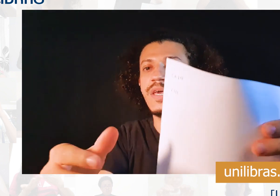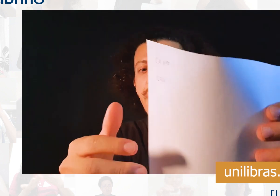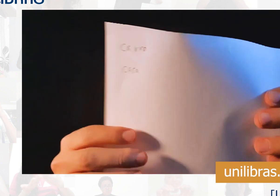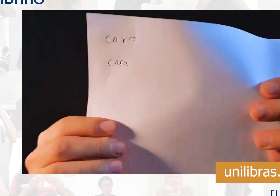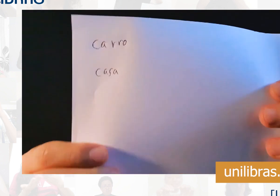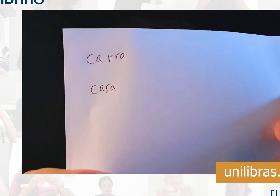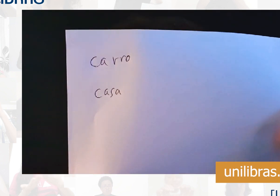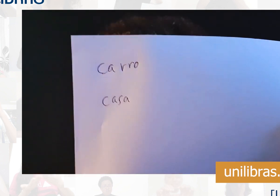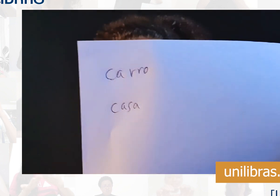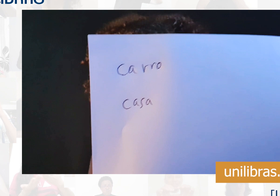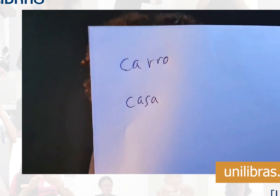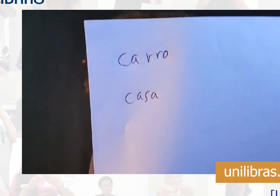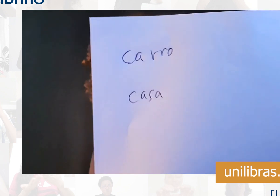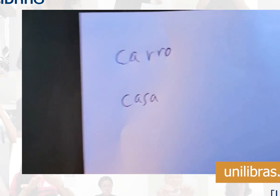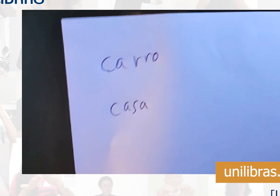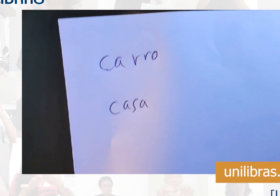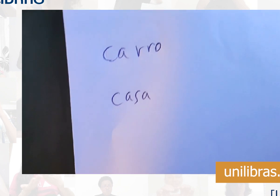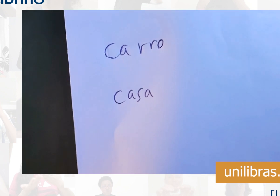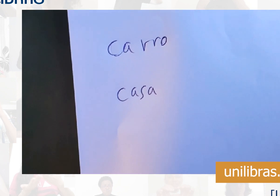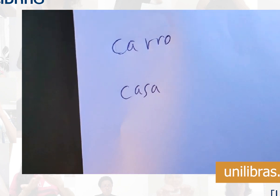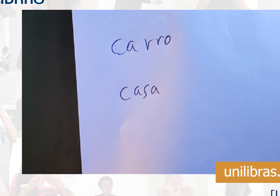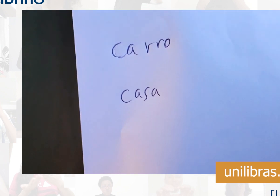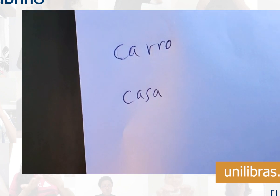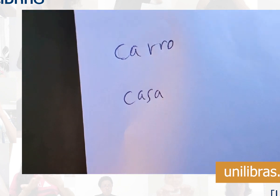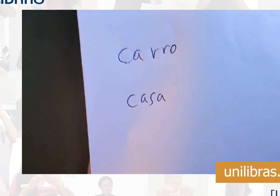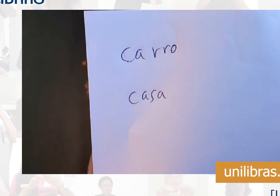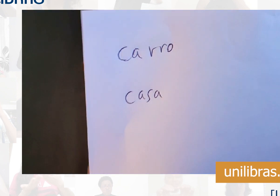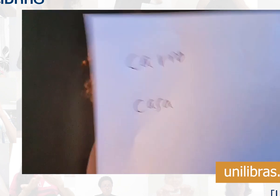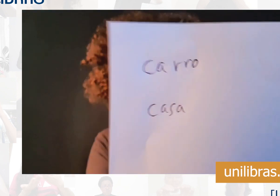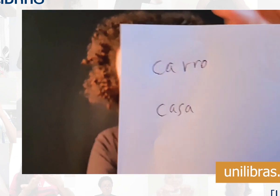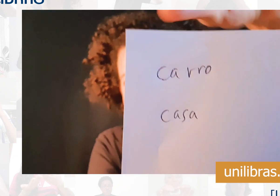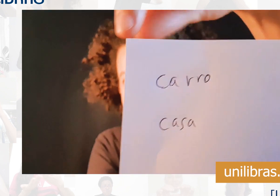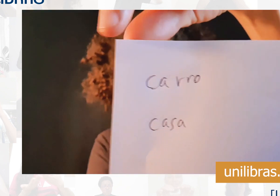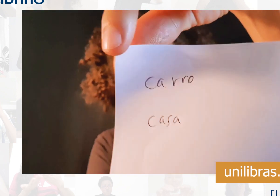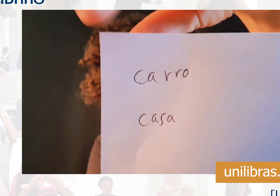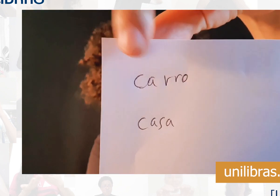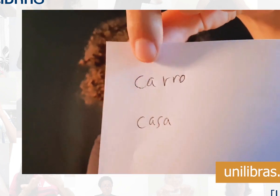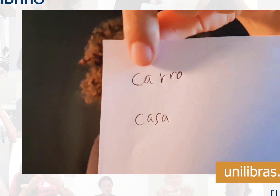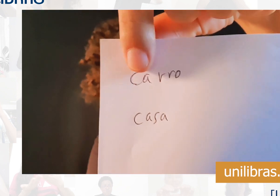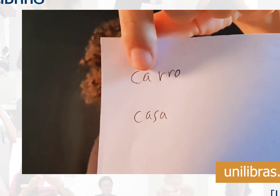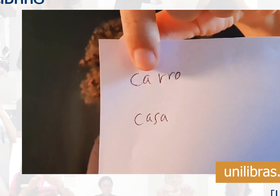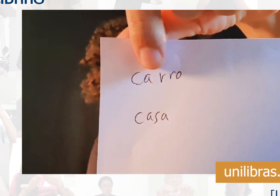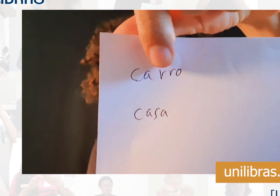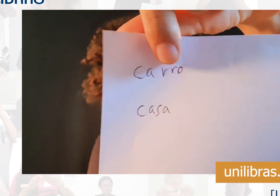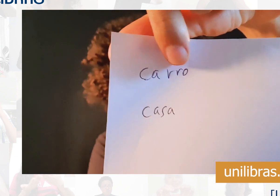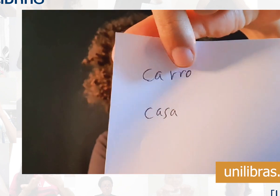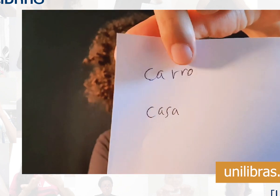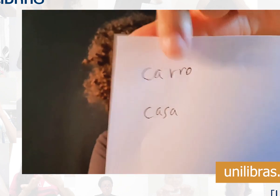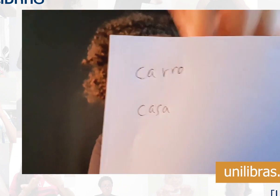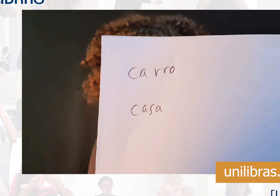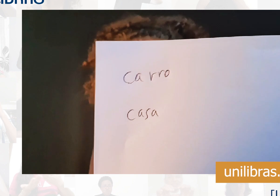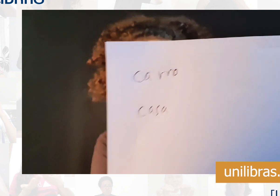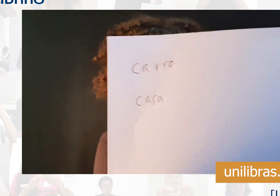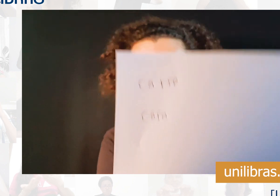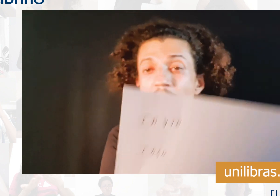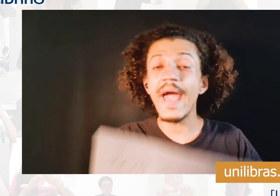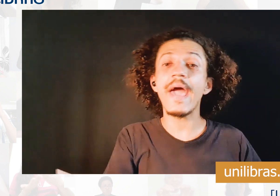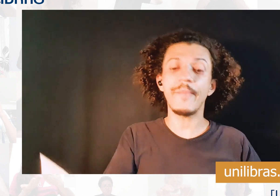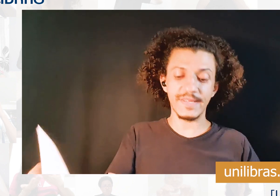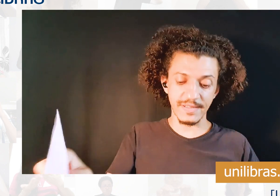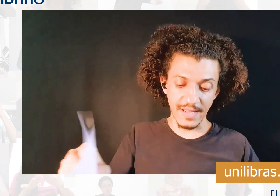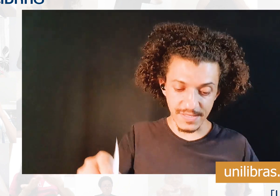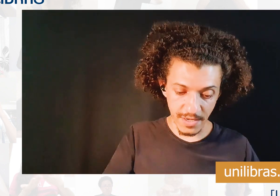escrito aqui, essas duas palavras escritas, carro e casa, essa escrita aqui, a grosso modo, é